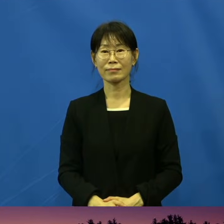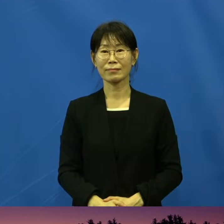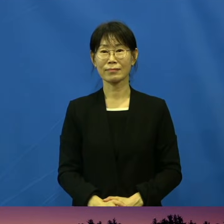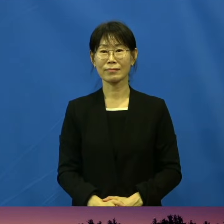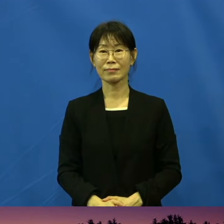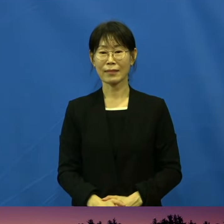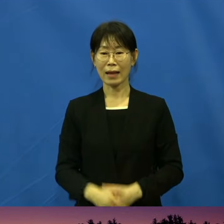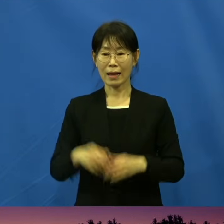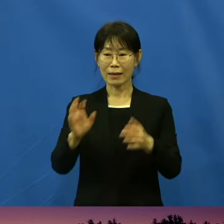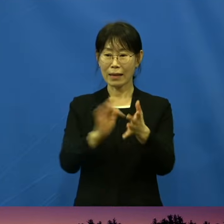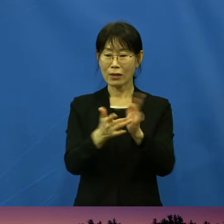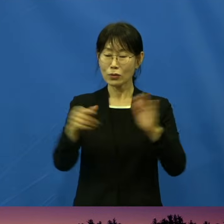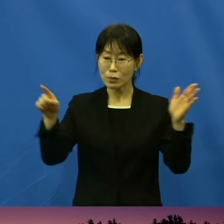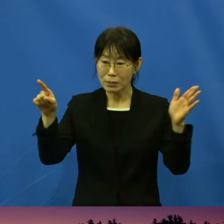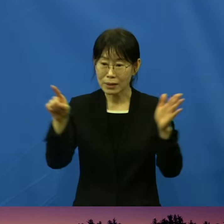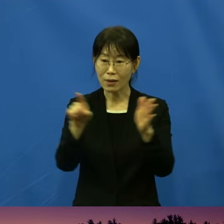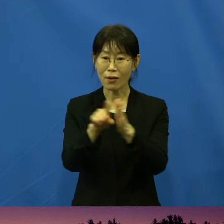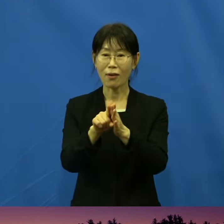몰랑몰랑해져야 돼요.